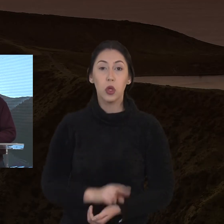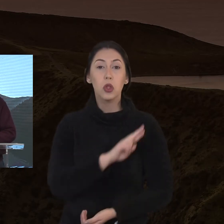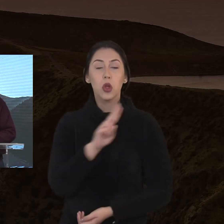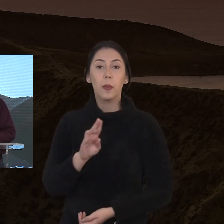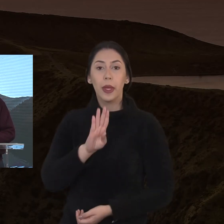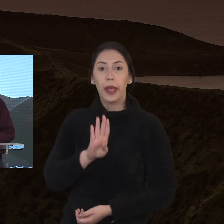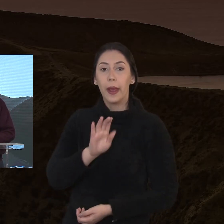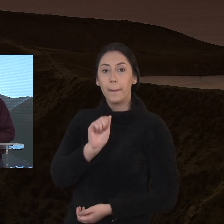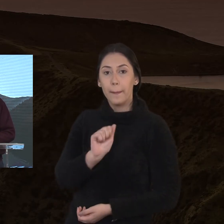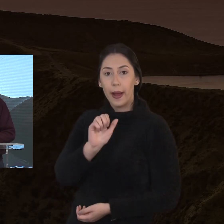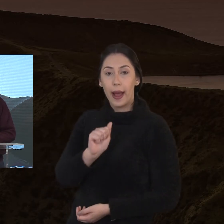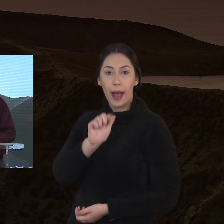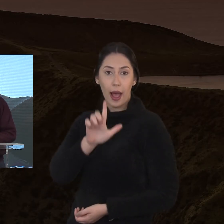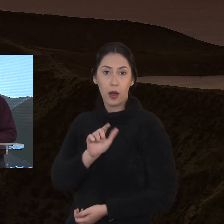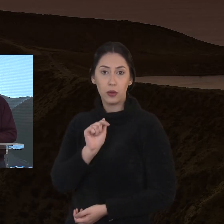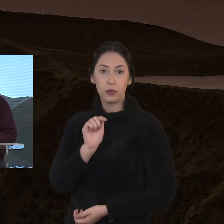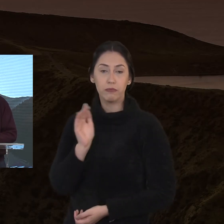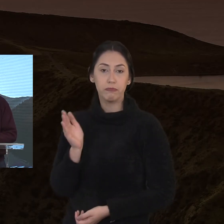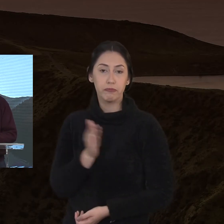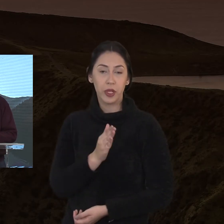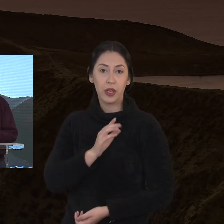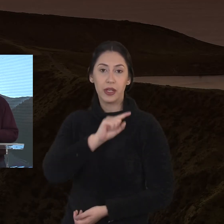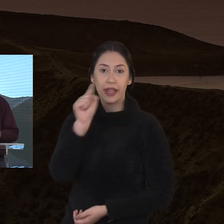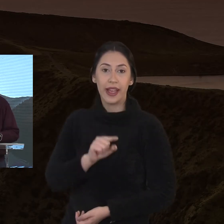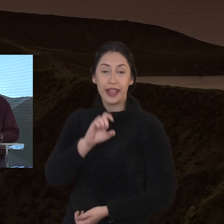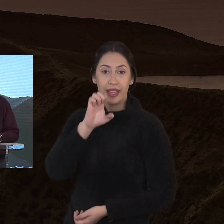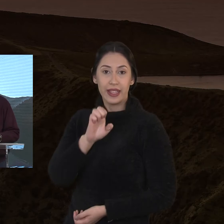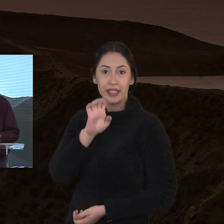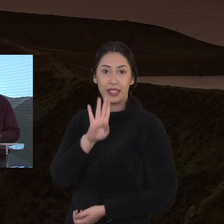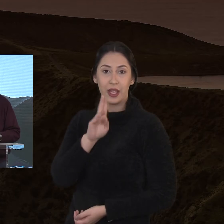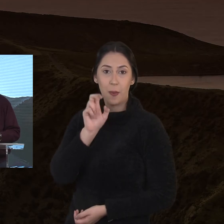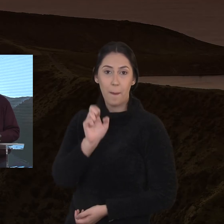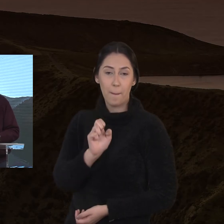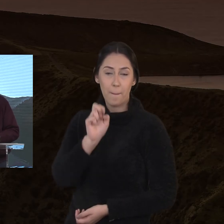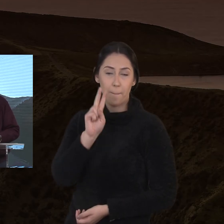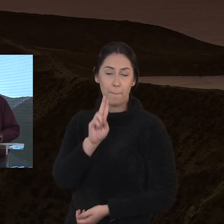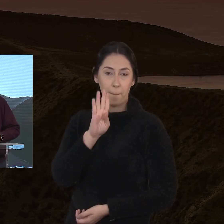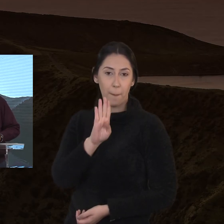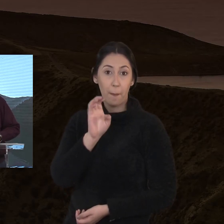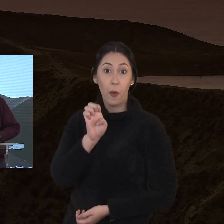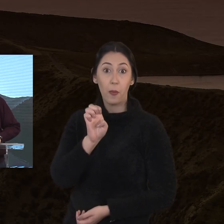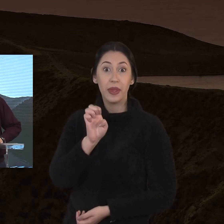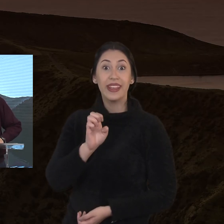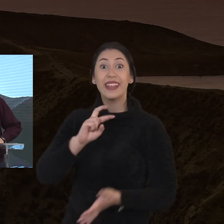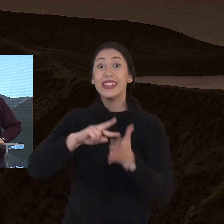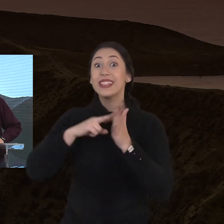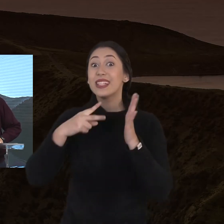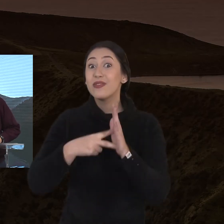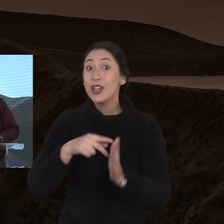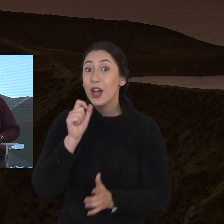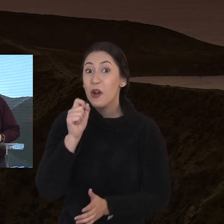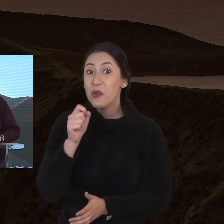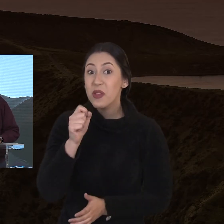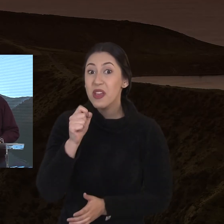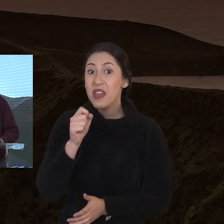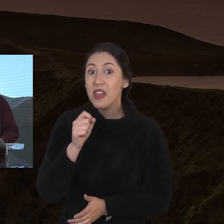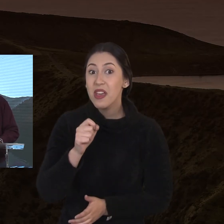baal-zebube a ebal zebube quer dizer o senhor das moscas